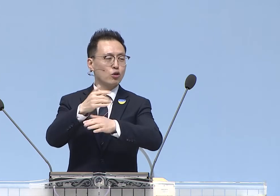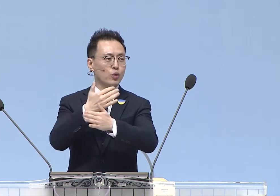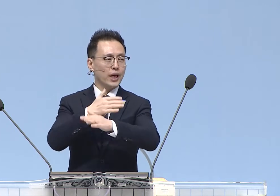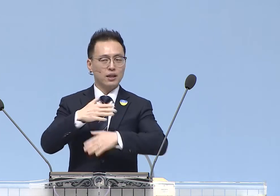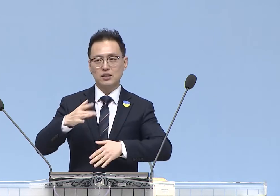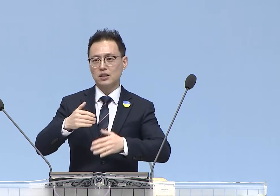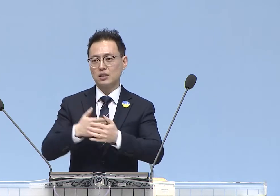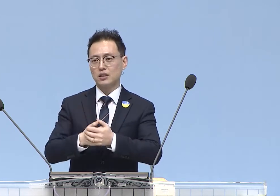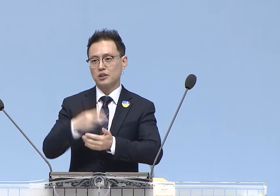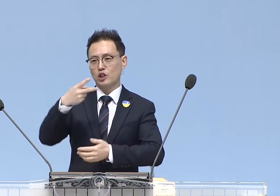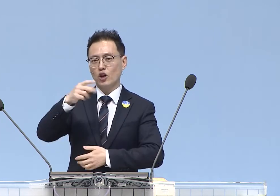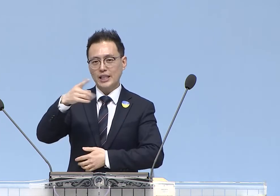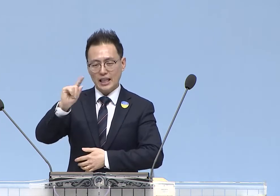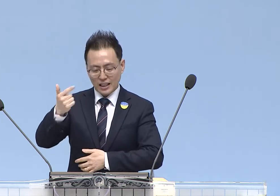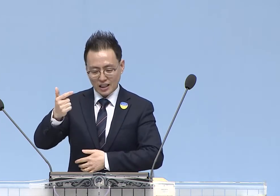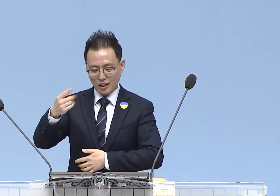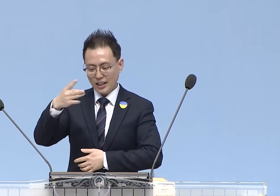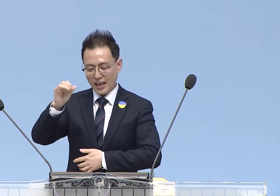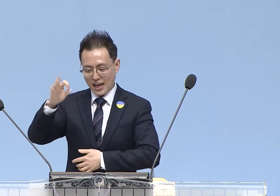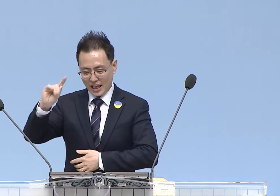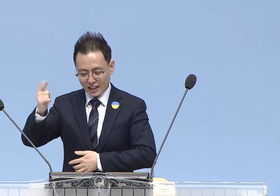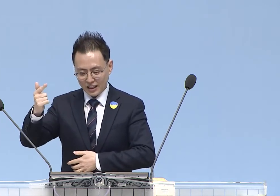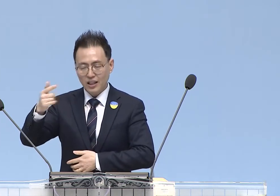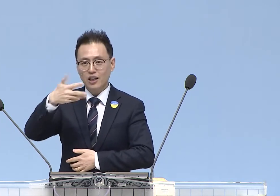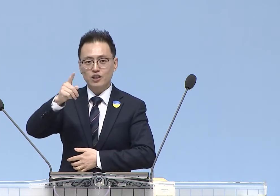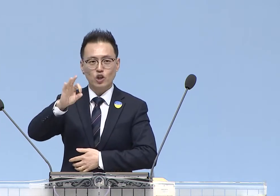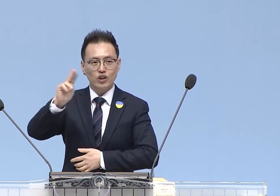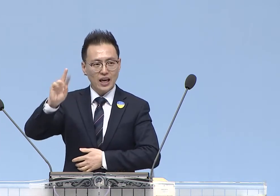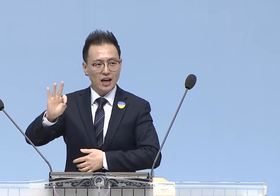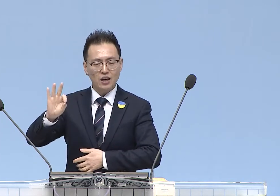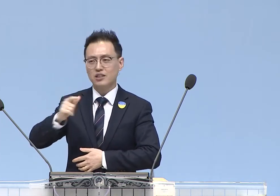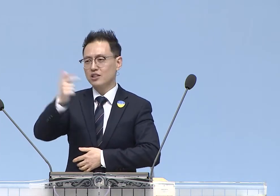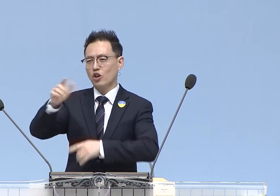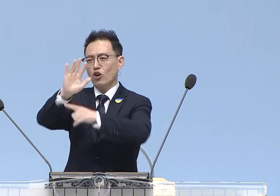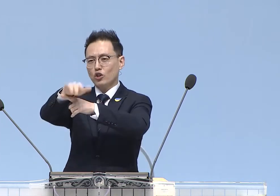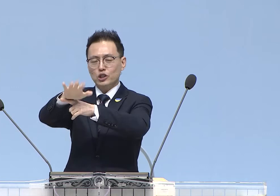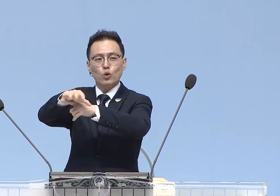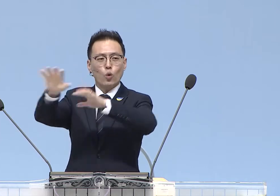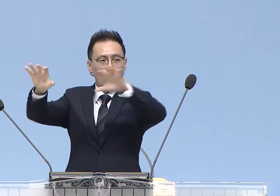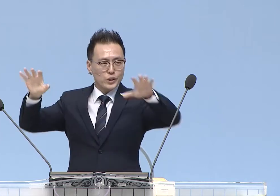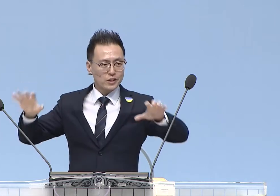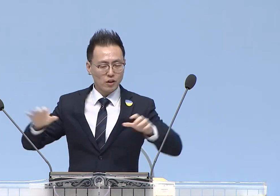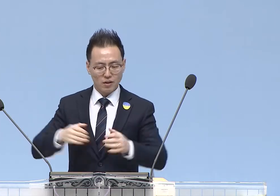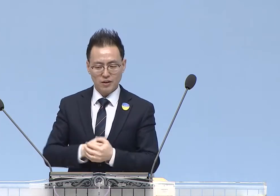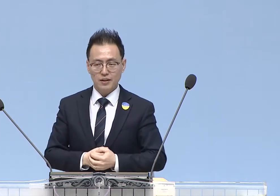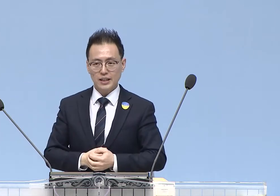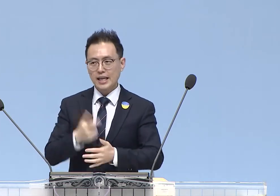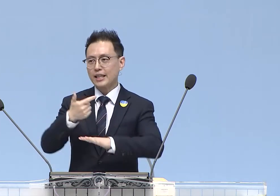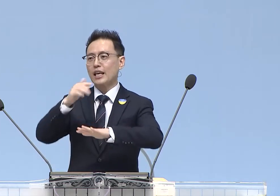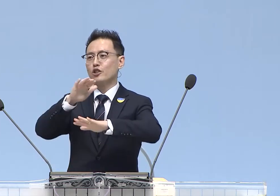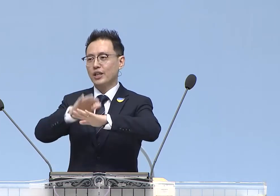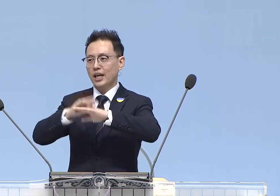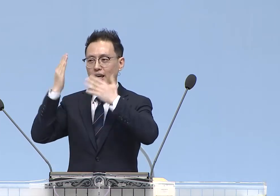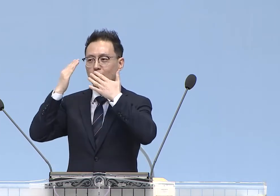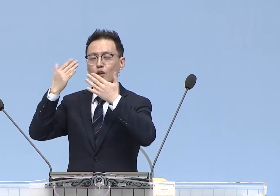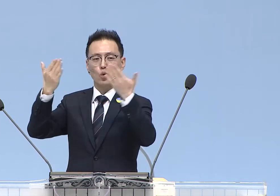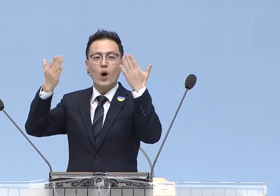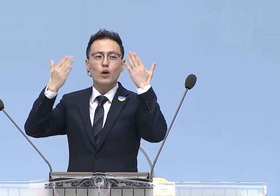충청도의 그 서산, 태안, 청양 등 여러 시골 곳곳에서 대전에 농학교가